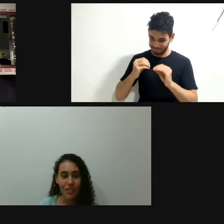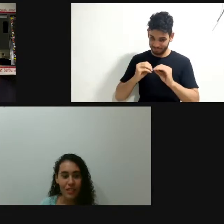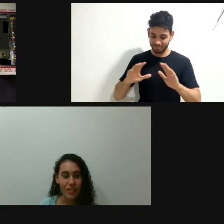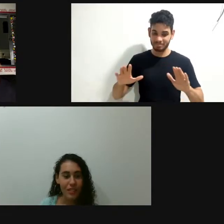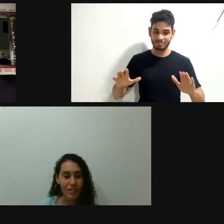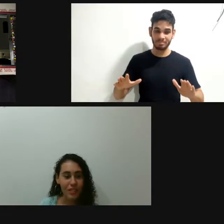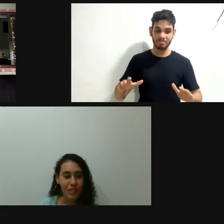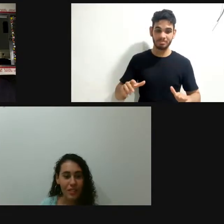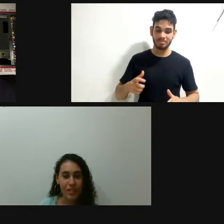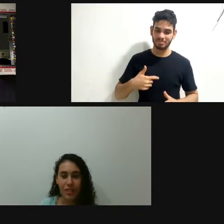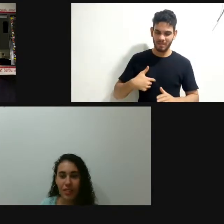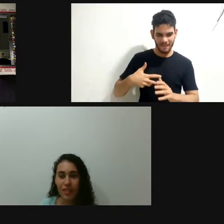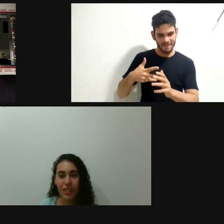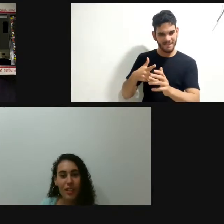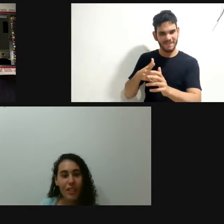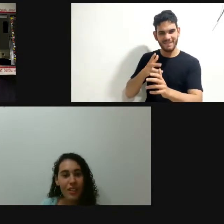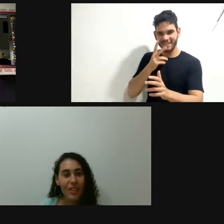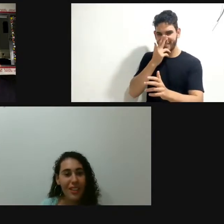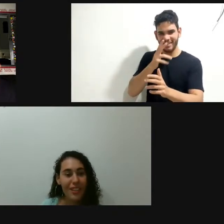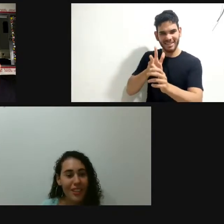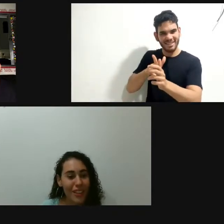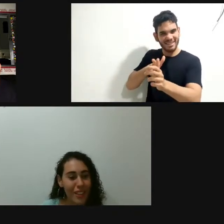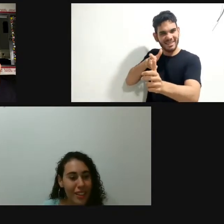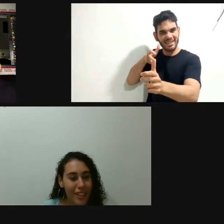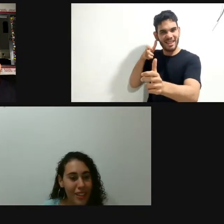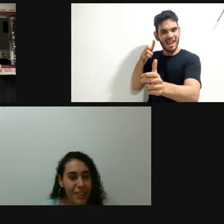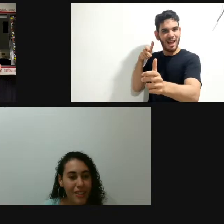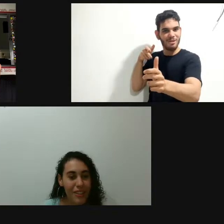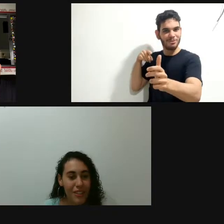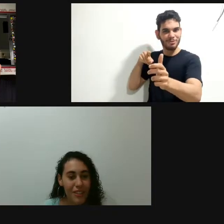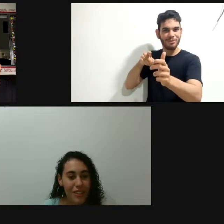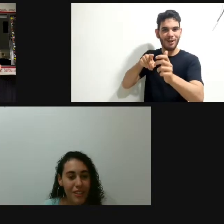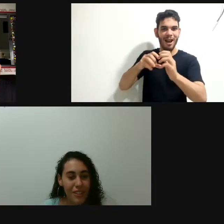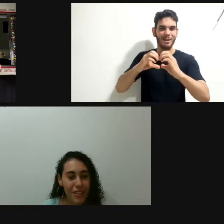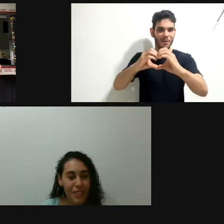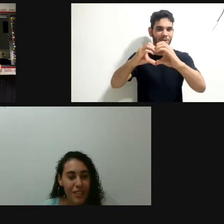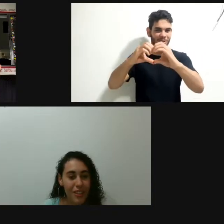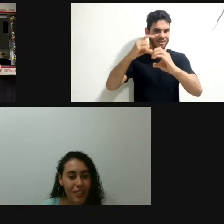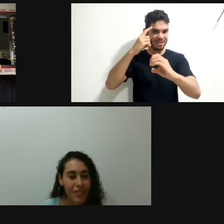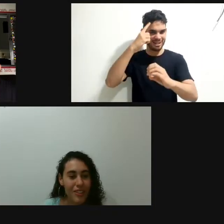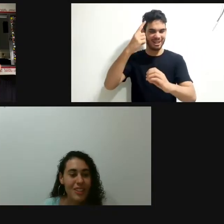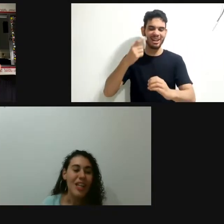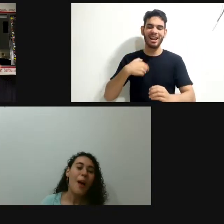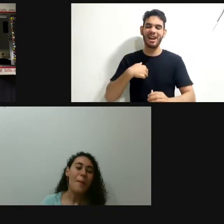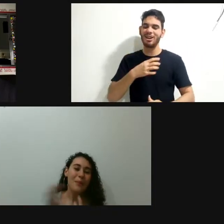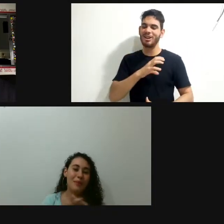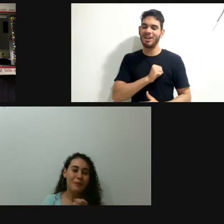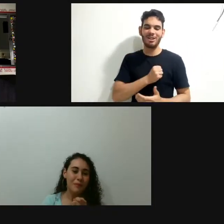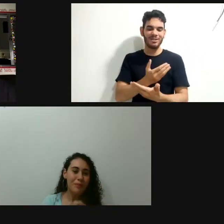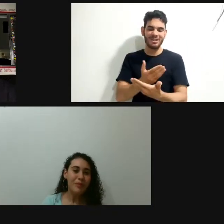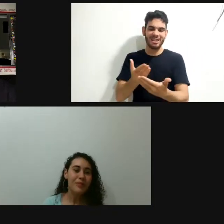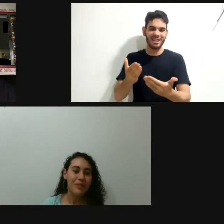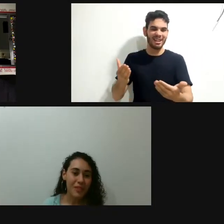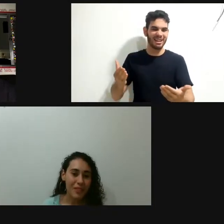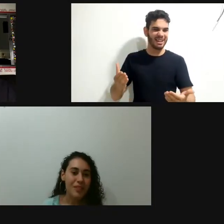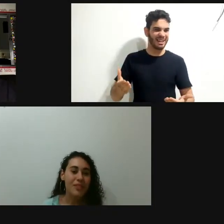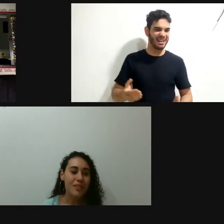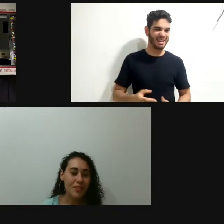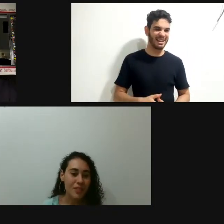é cupido, né? Tô juntando canais aqui, ó. Laísa, te amo, sua linda. O